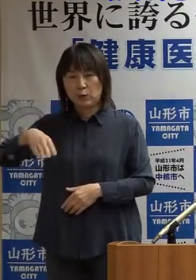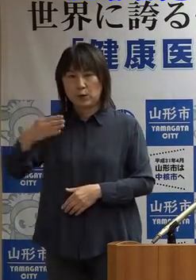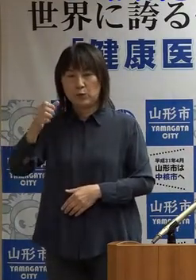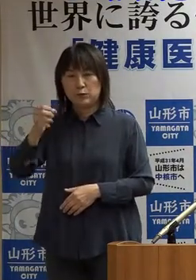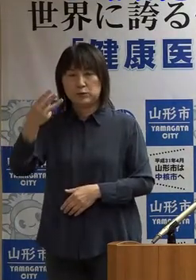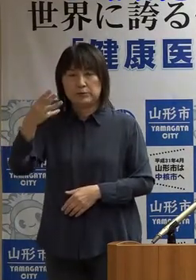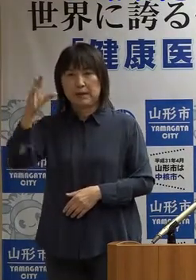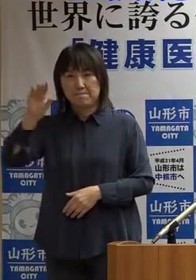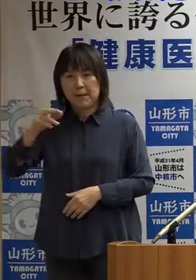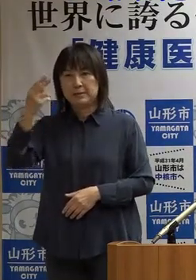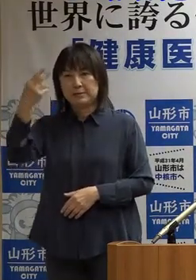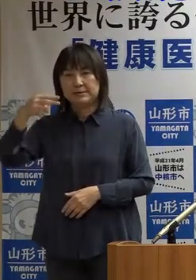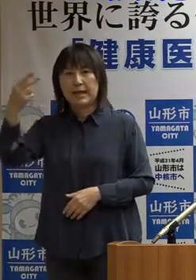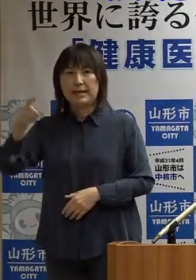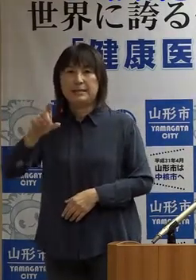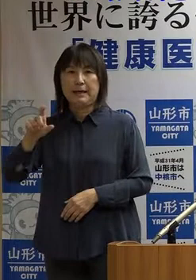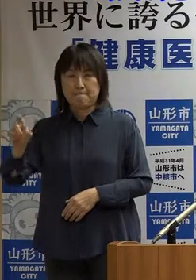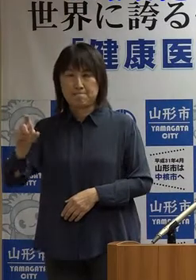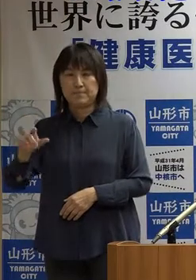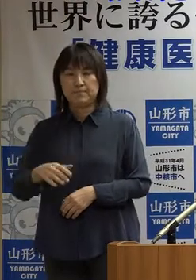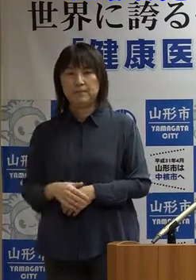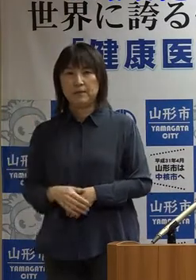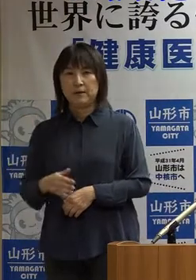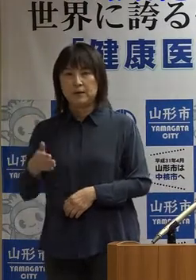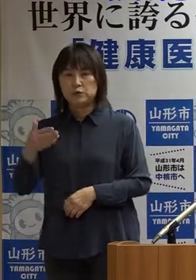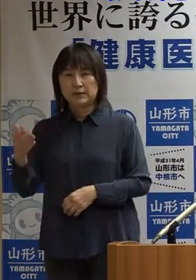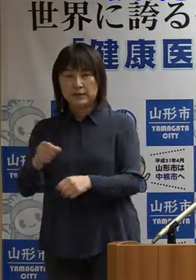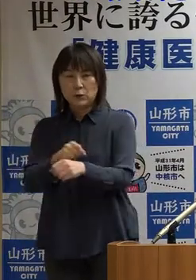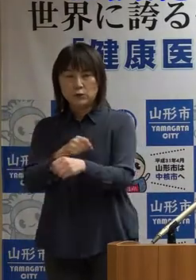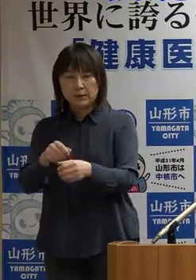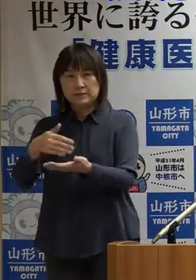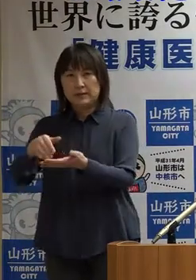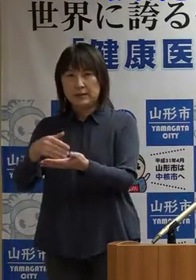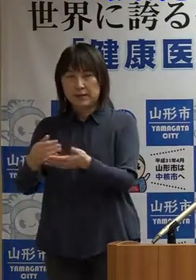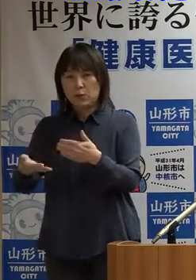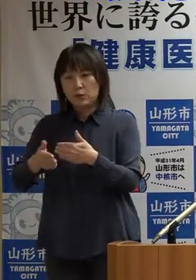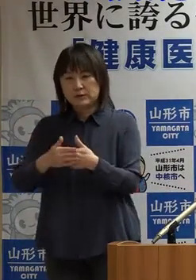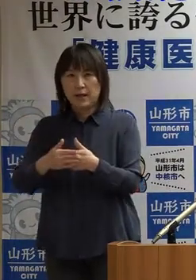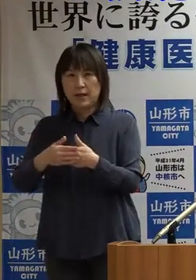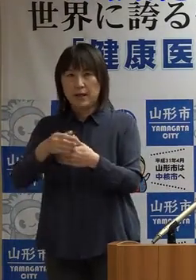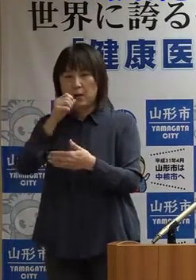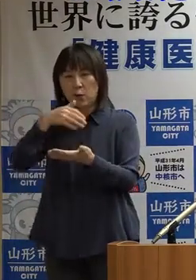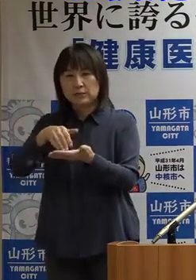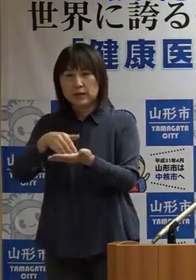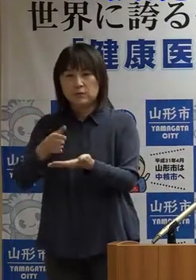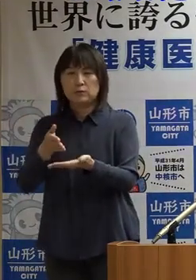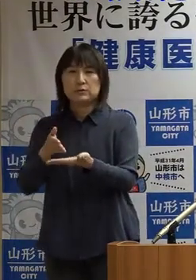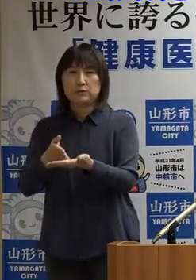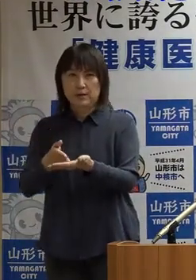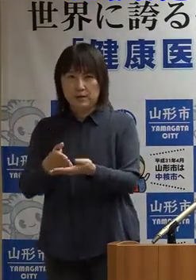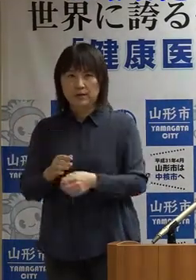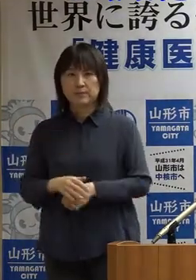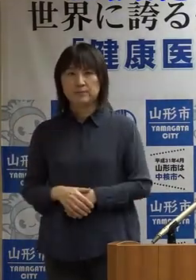2000円となっています。次に特別会計の補正予算についてご説明申し上げます。